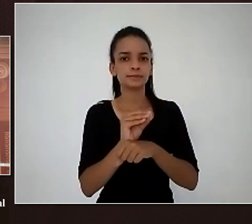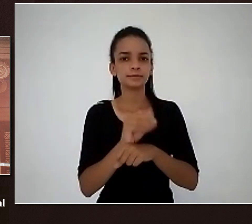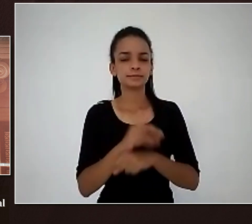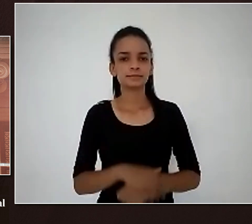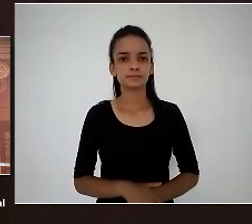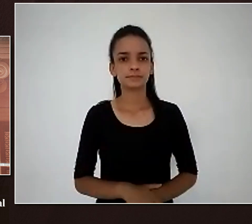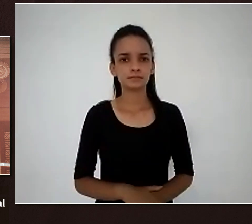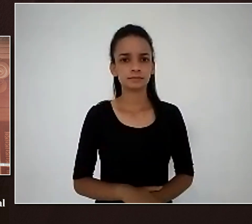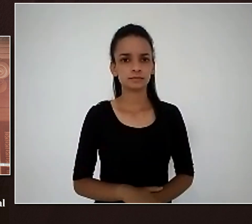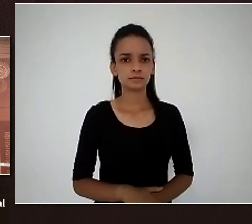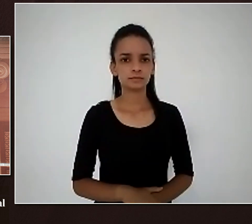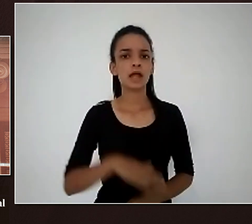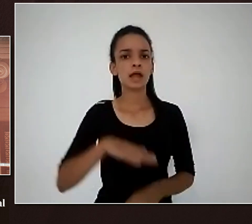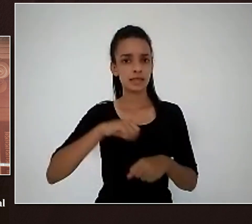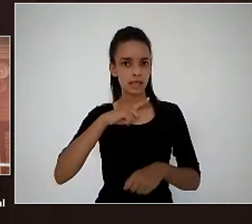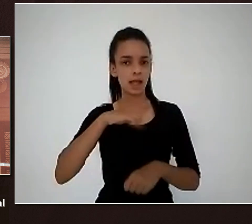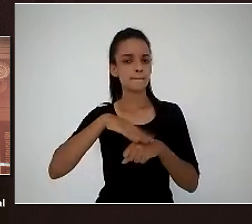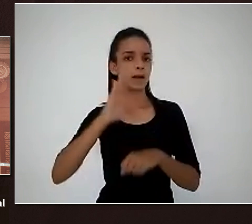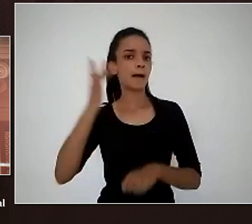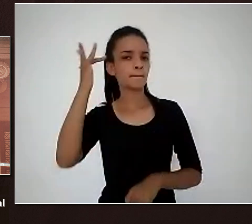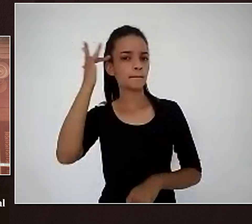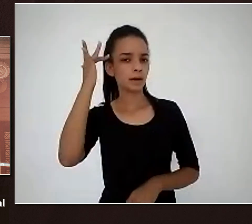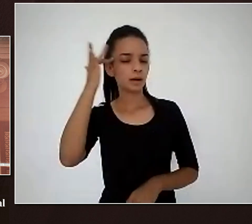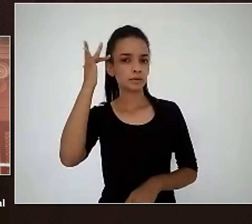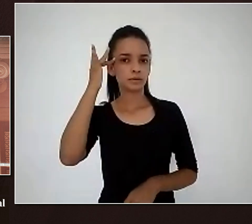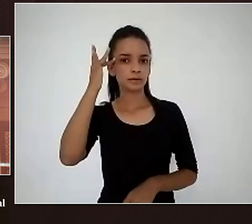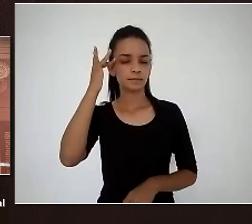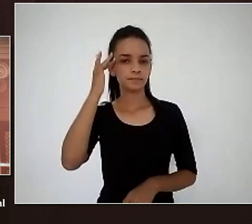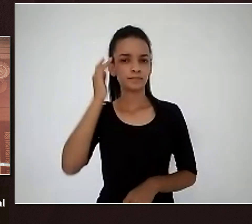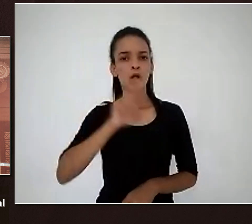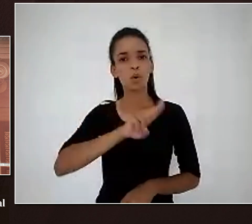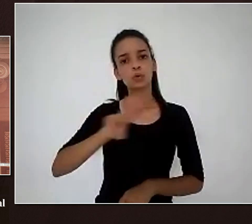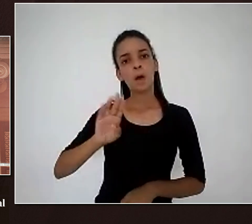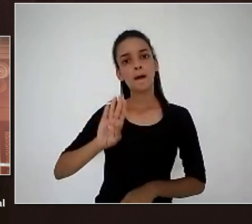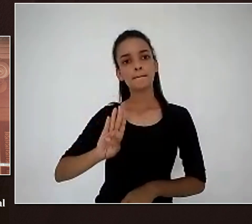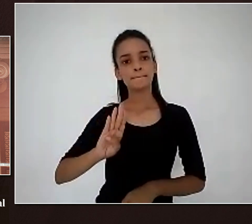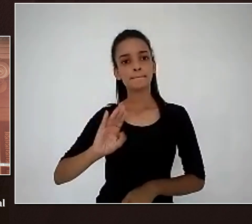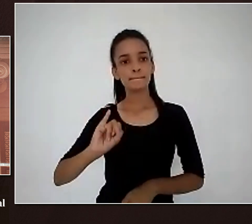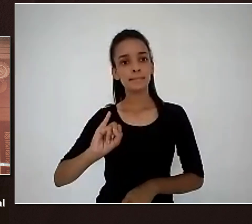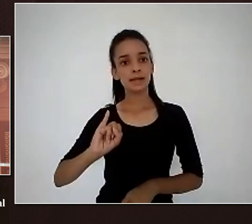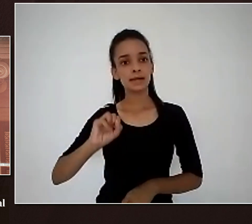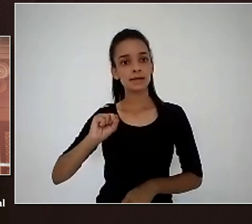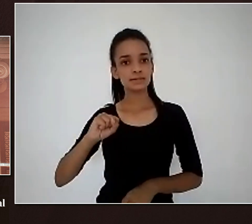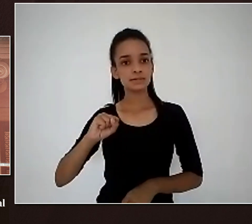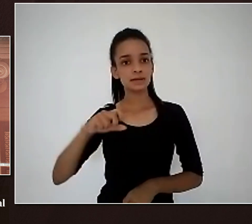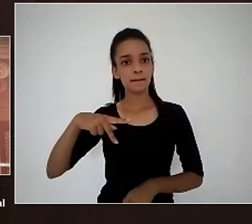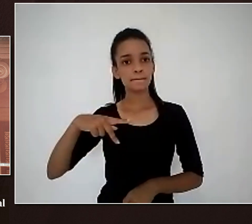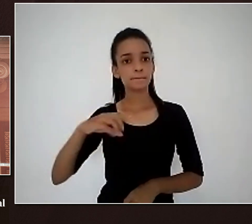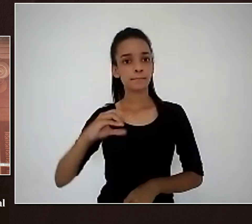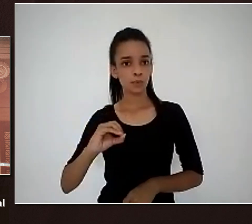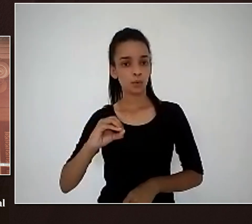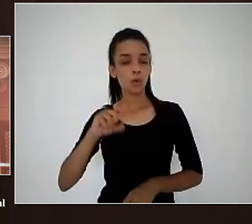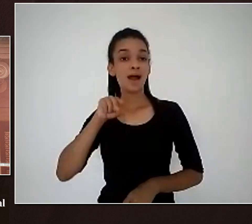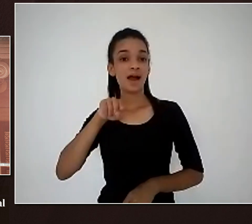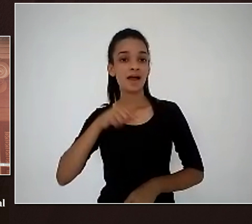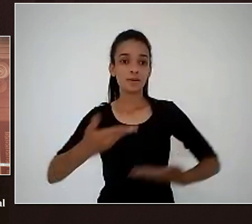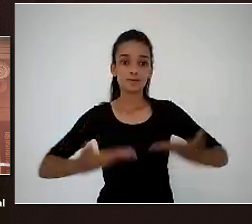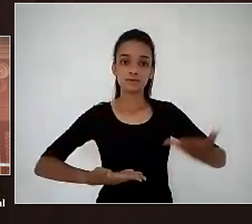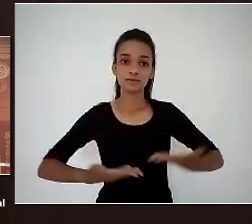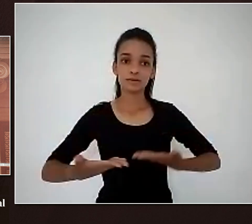E bispo refere-se ao seu trabalho, sua função, é supervisionar o rebanho de